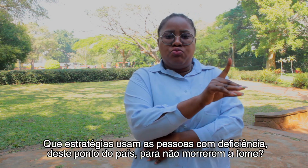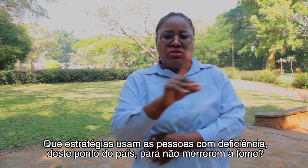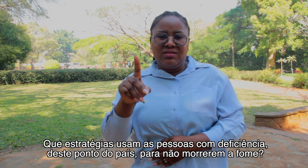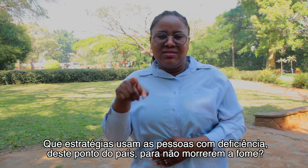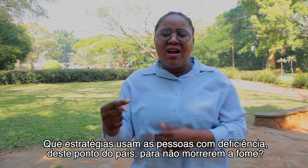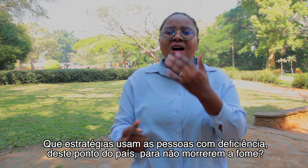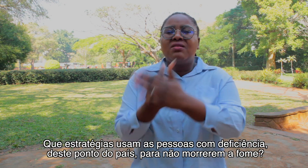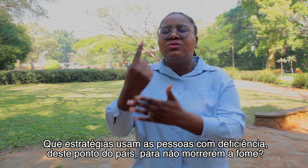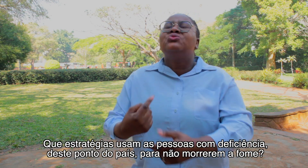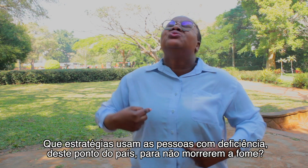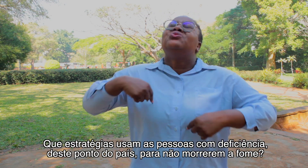país para não morrerem à fome?